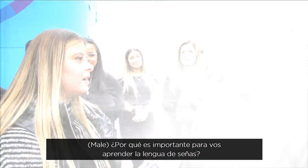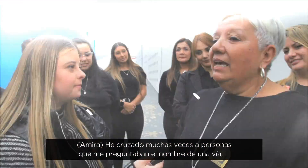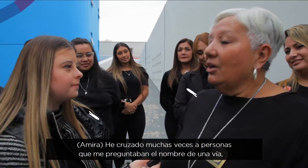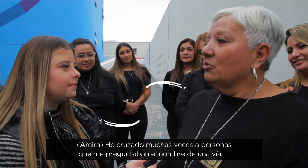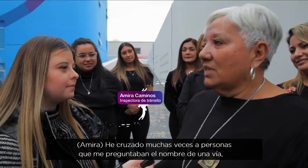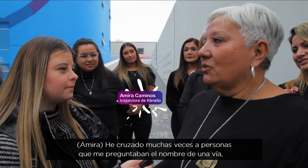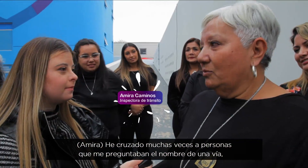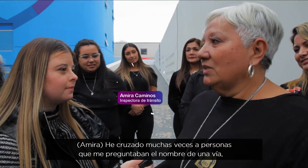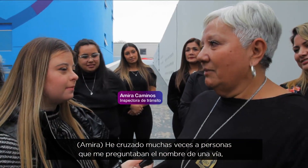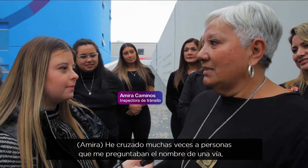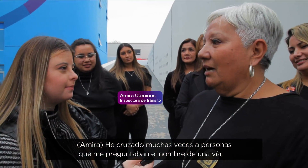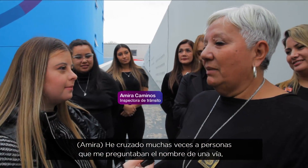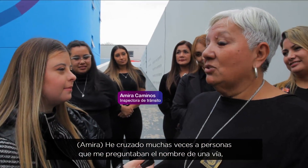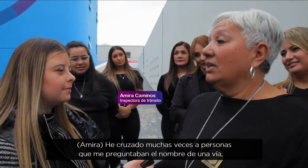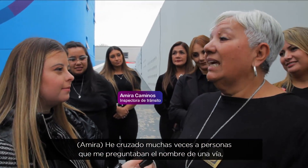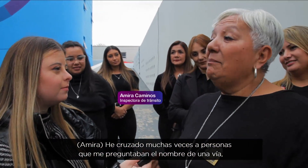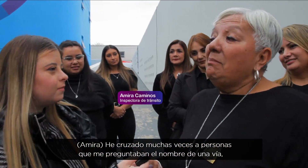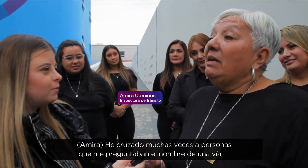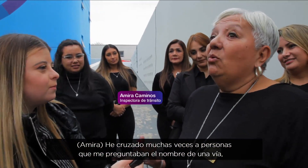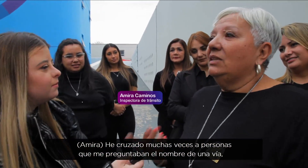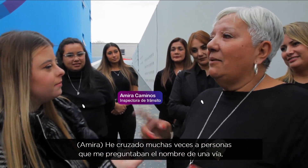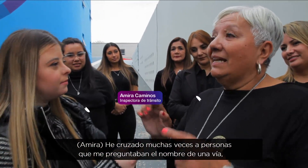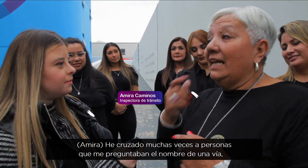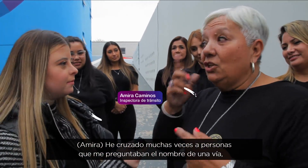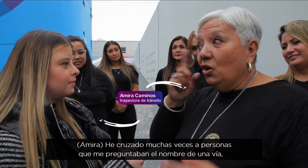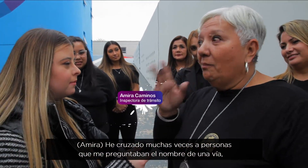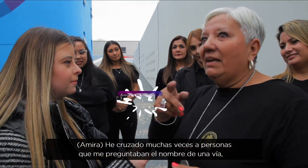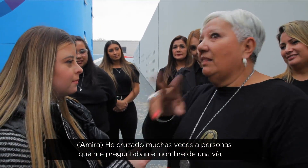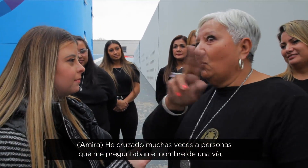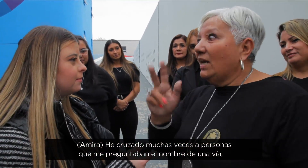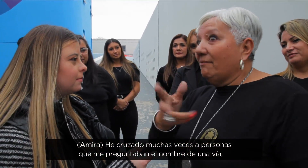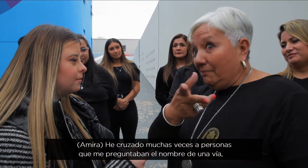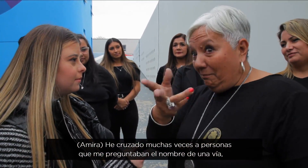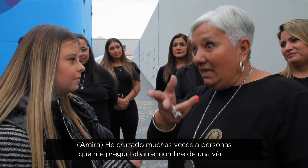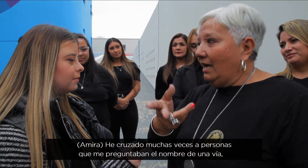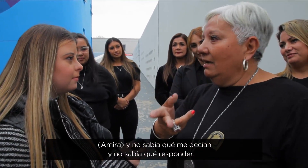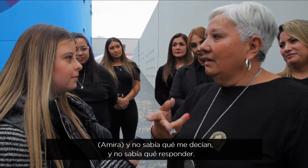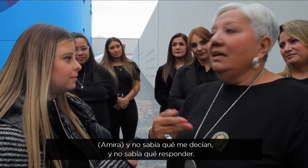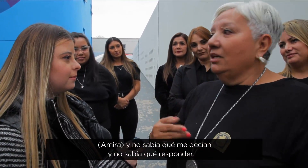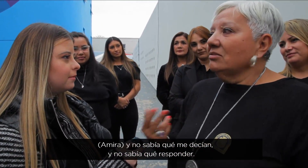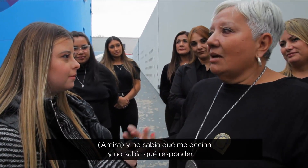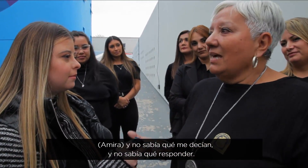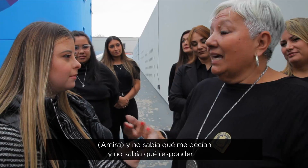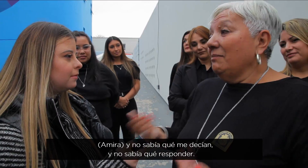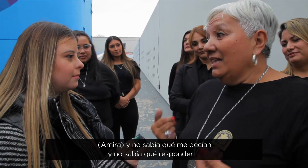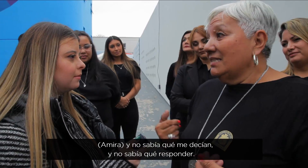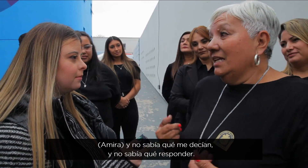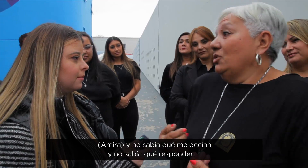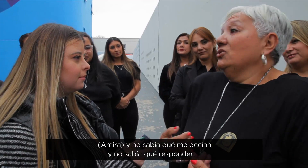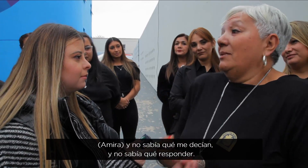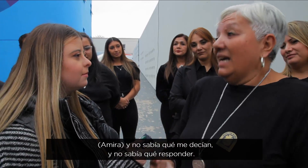He cruzado muchas veces a personas que me preguntaban el nombre de una vía y no sabía qué me decían y no sabía